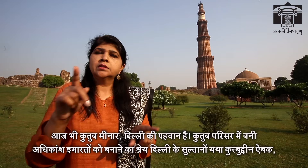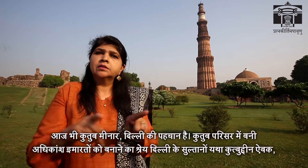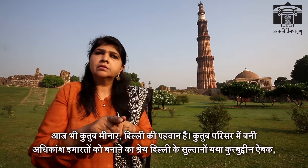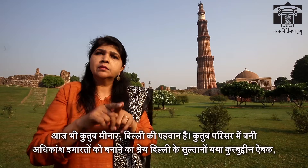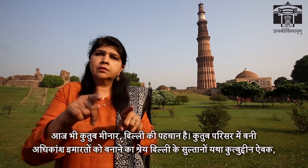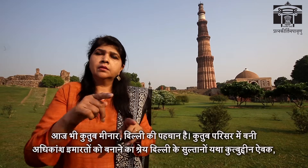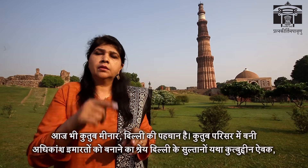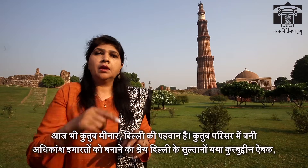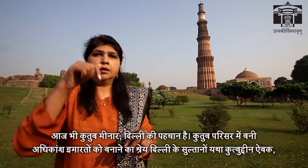की पहचान है।